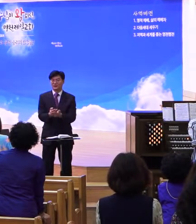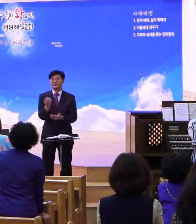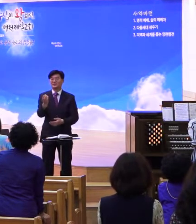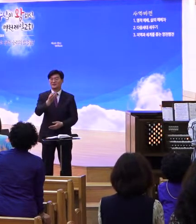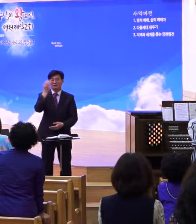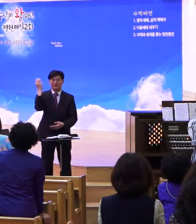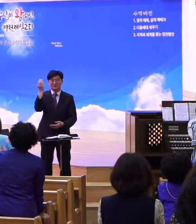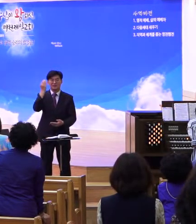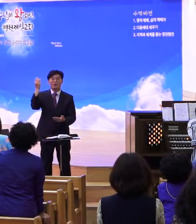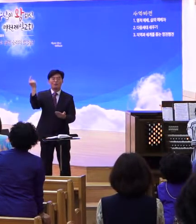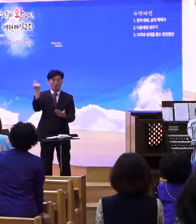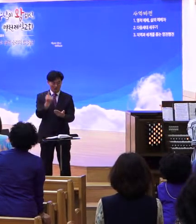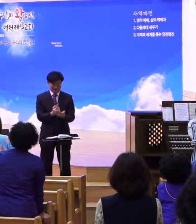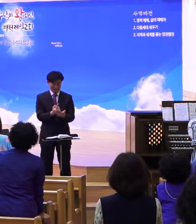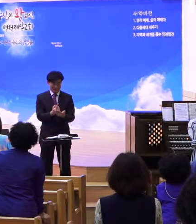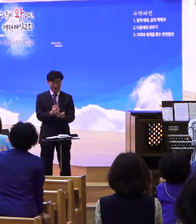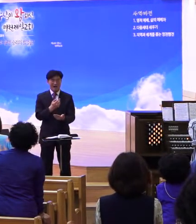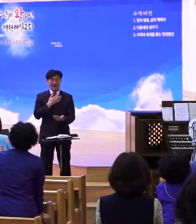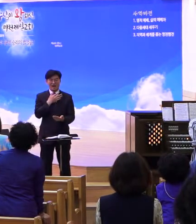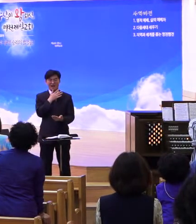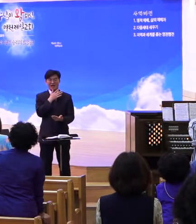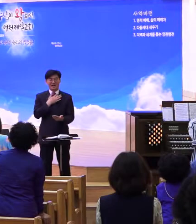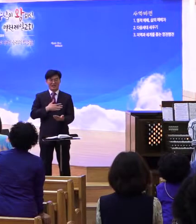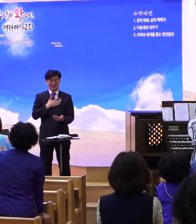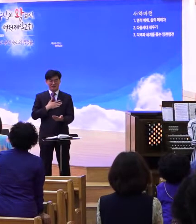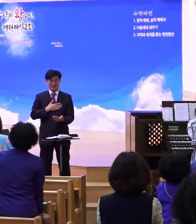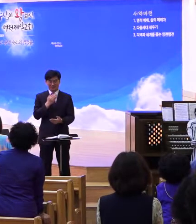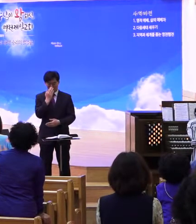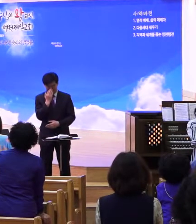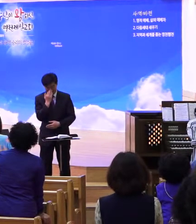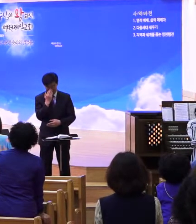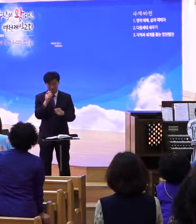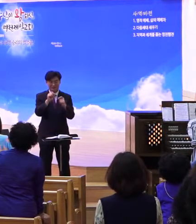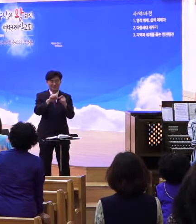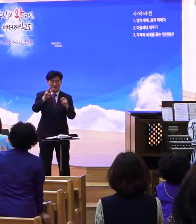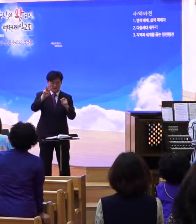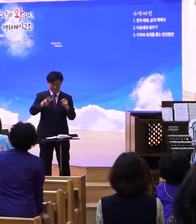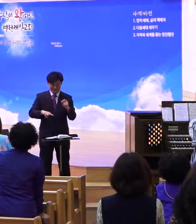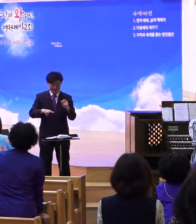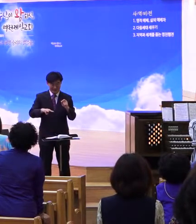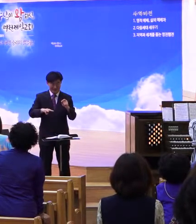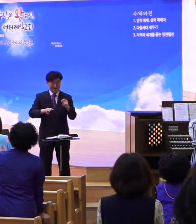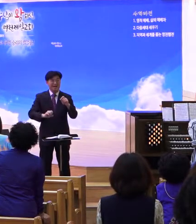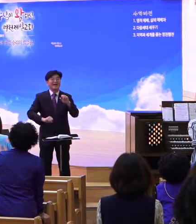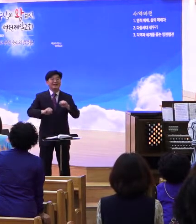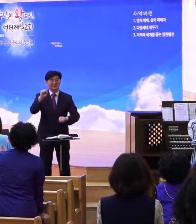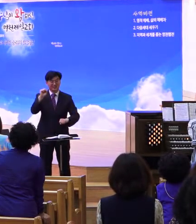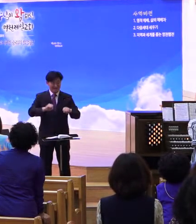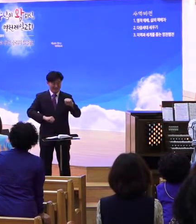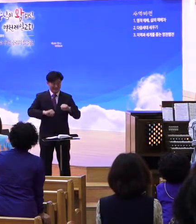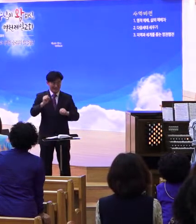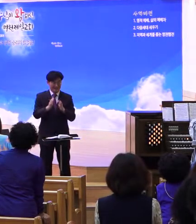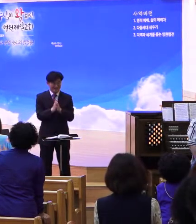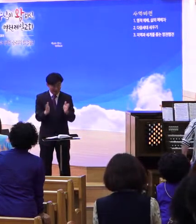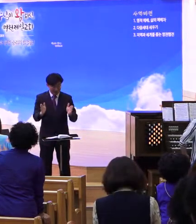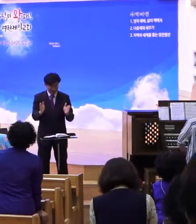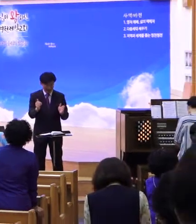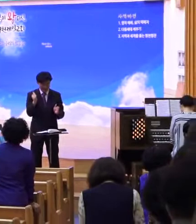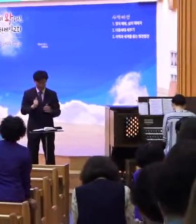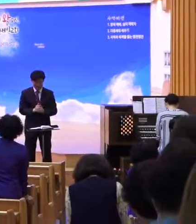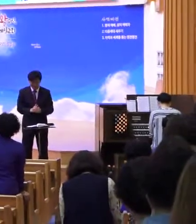일하시며 순종하고 우리를 통해서 영천 행전이, 성령 행전이 쓰여지기를 간절히 소망합니다.